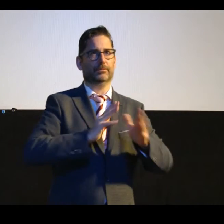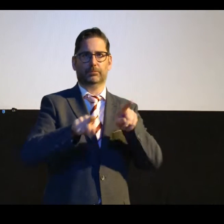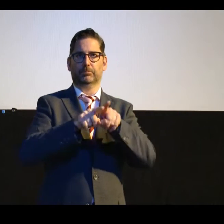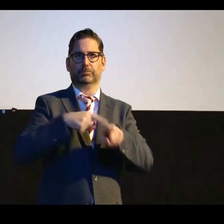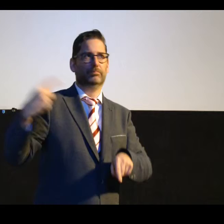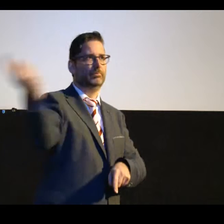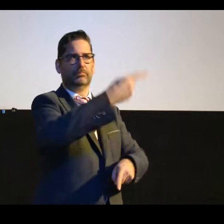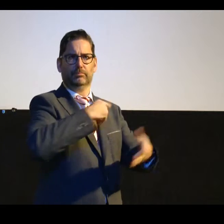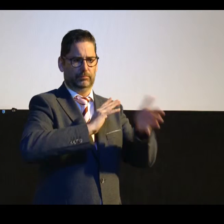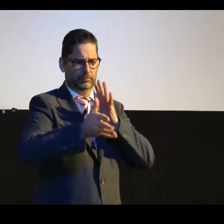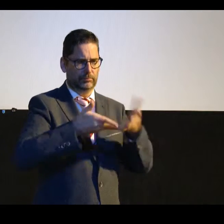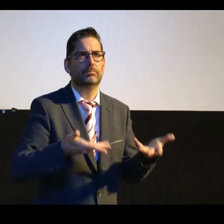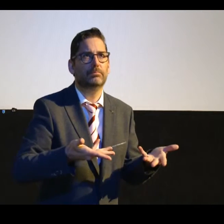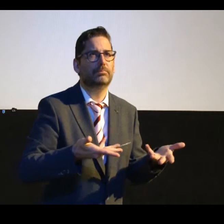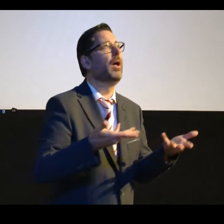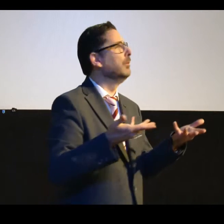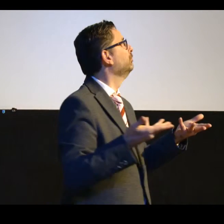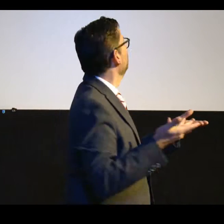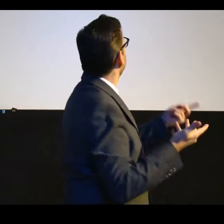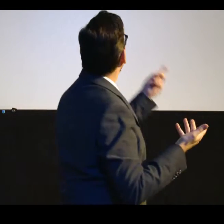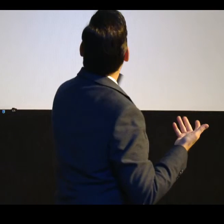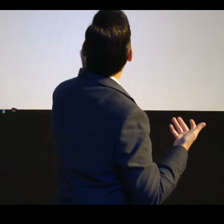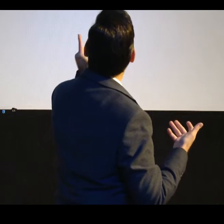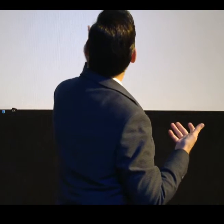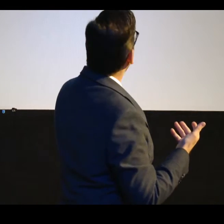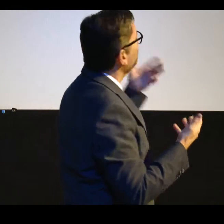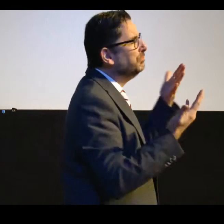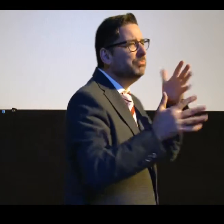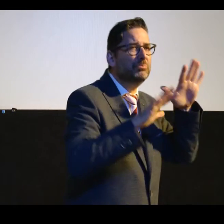Luego, concentrándonos en lo que serían personas sordas signantes,